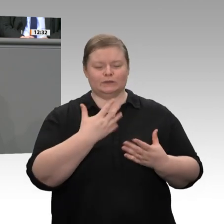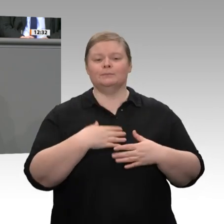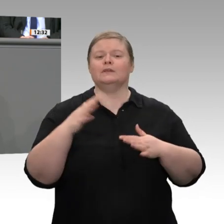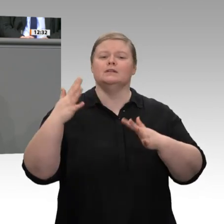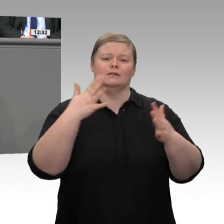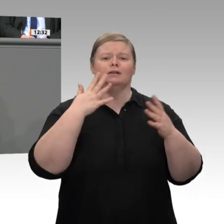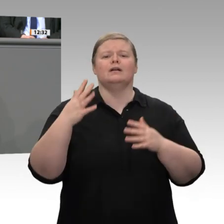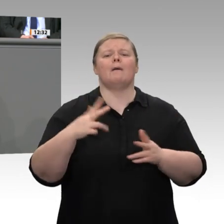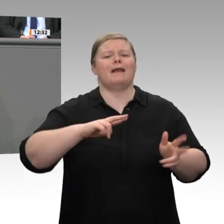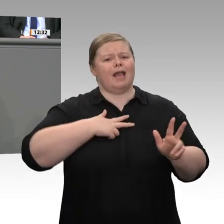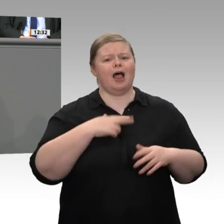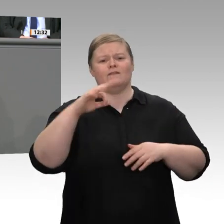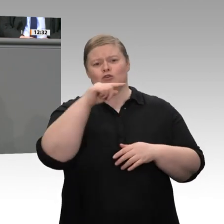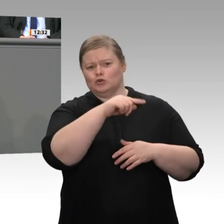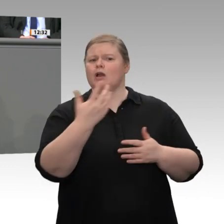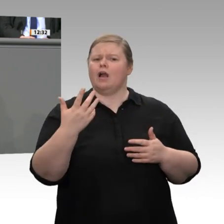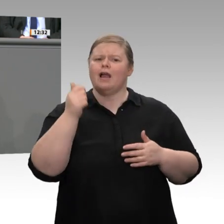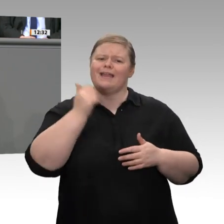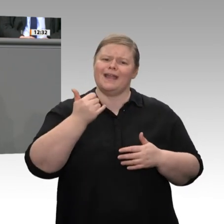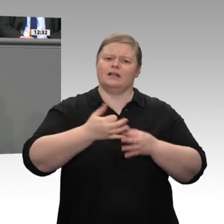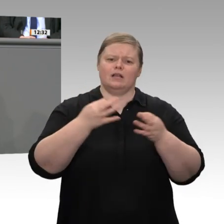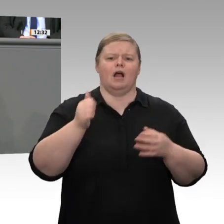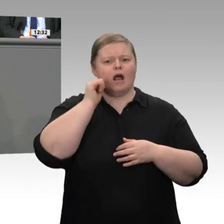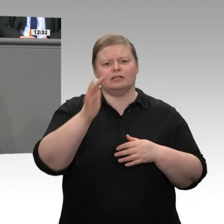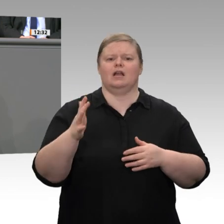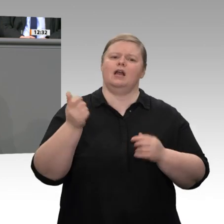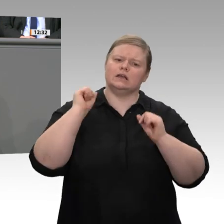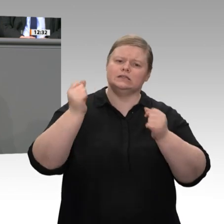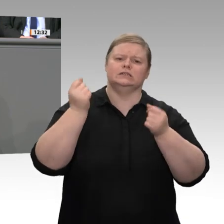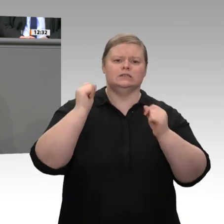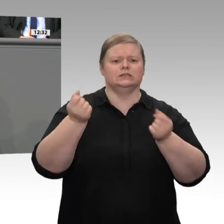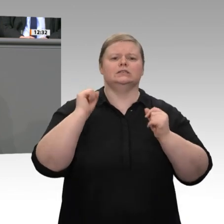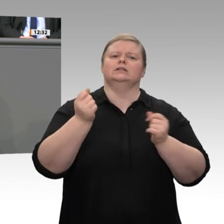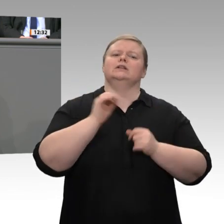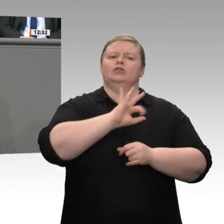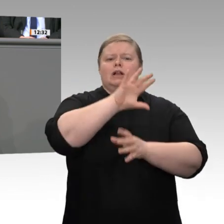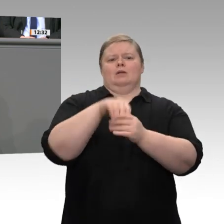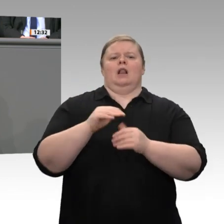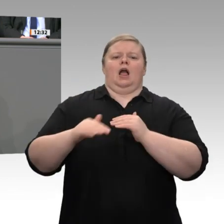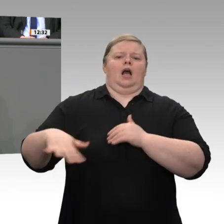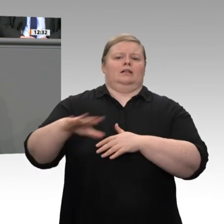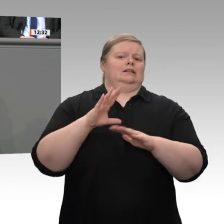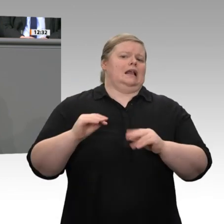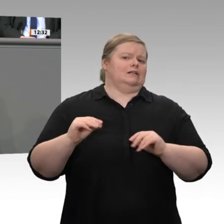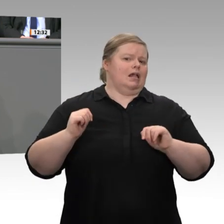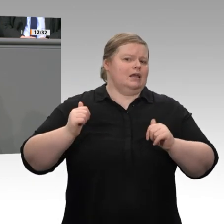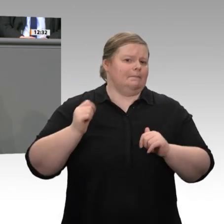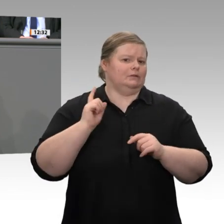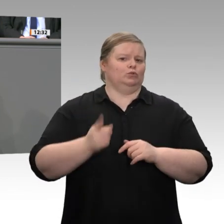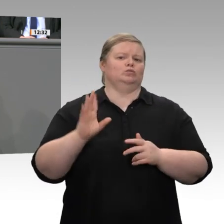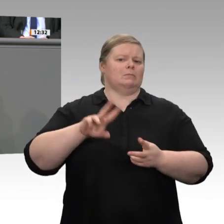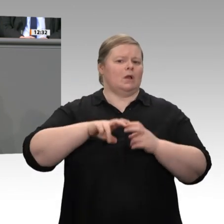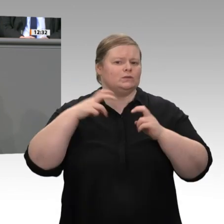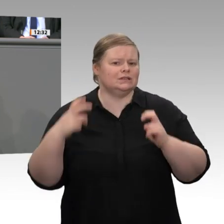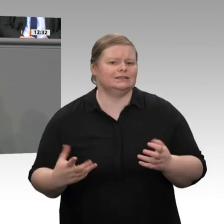leben und sich damit auseinanderzusetzen, nicht zuletzt wegen des alten und des neuen Antisemitismus, nicht